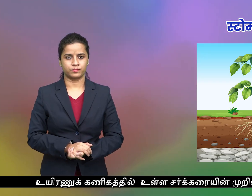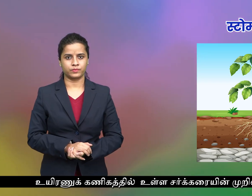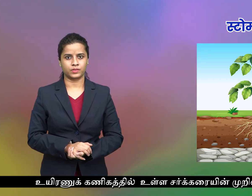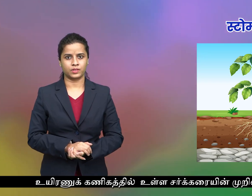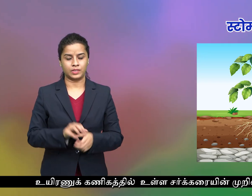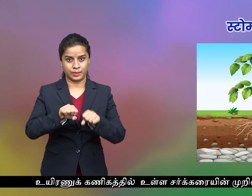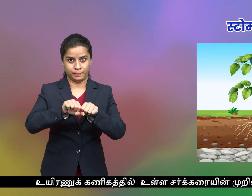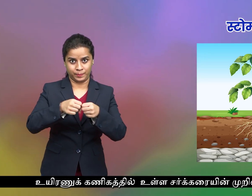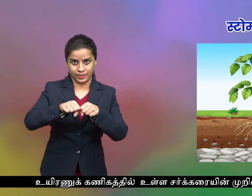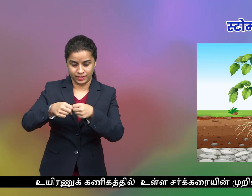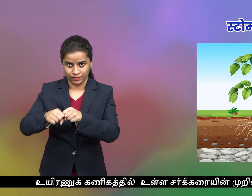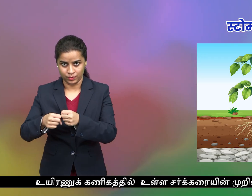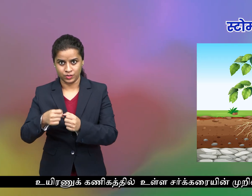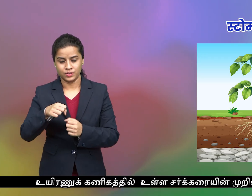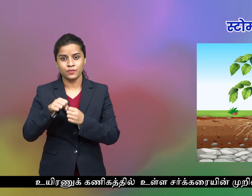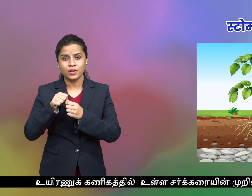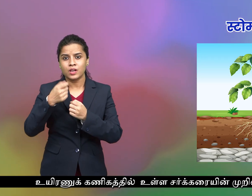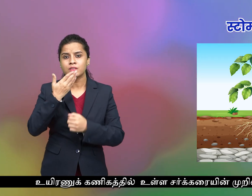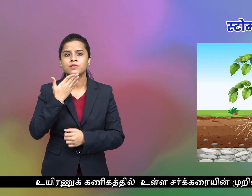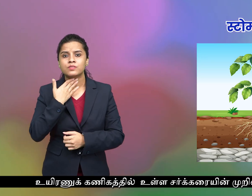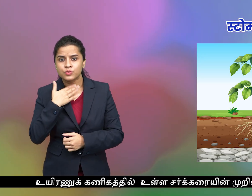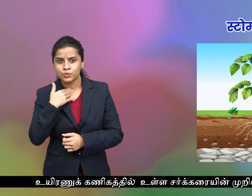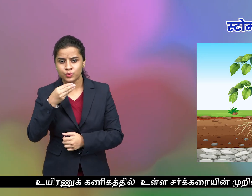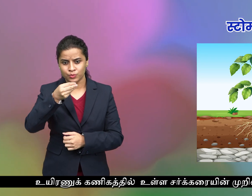உயிரணு கணிகத்தில் உள்ள சர்க்கரையின் முறிவு கரிமில வாயு,